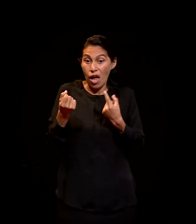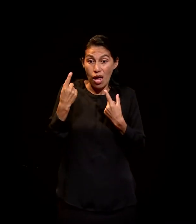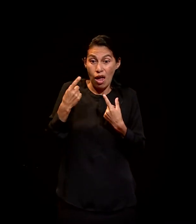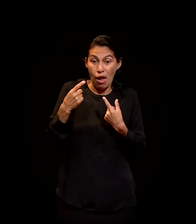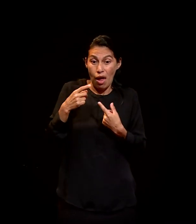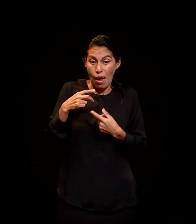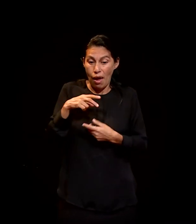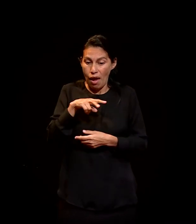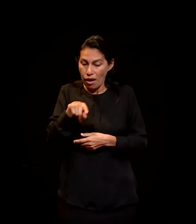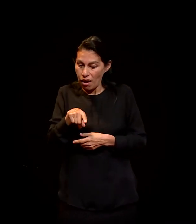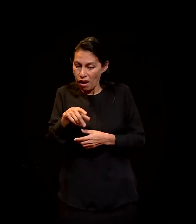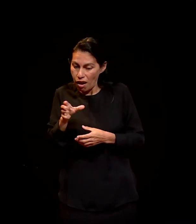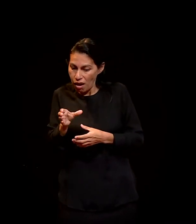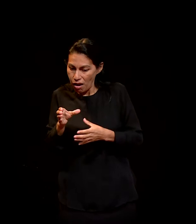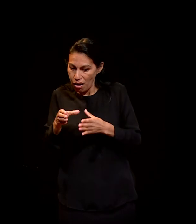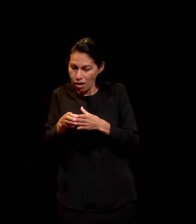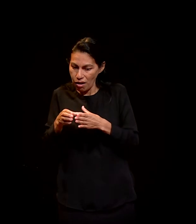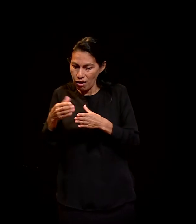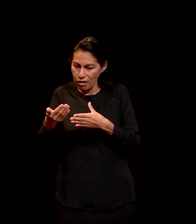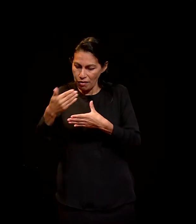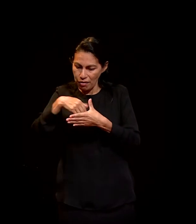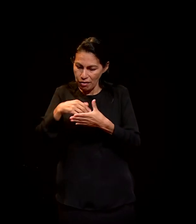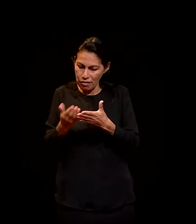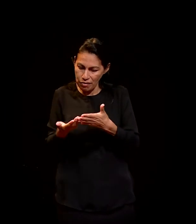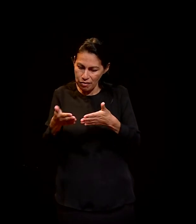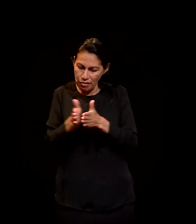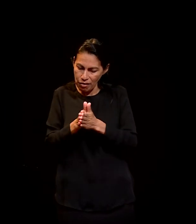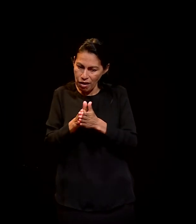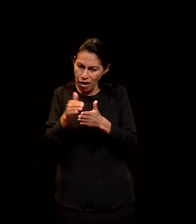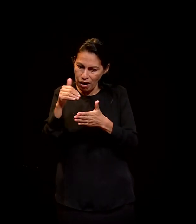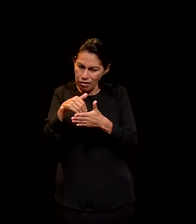si es tu voluntad que por favor